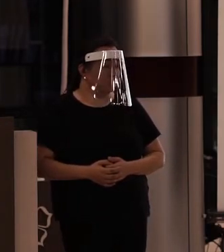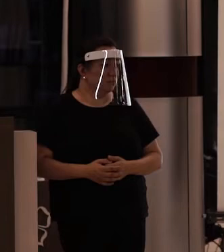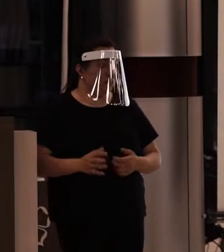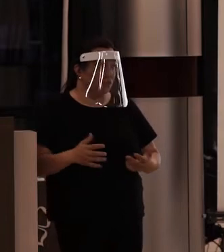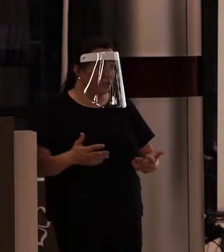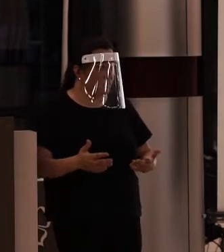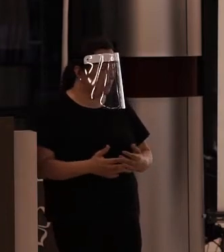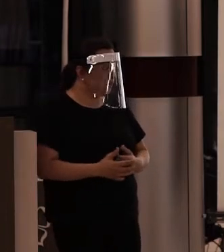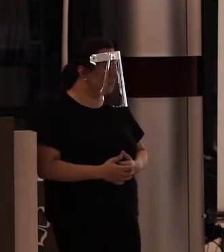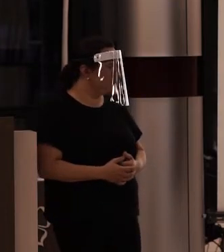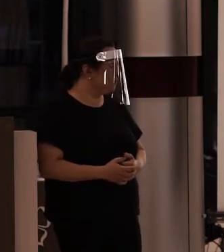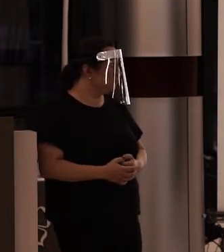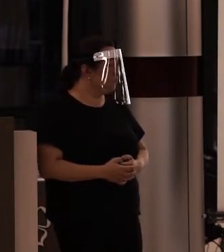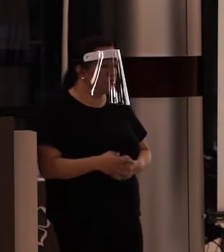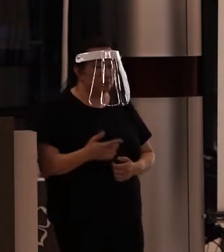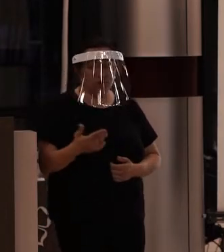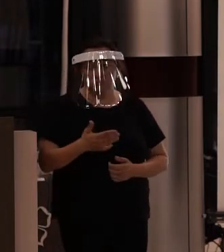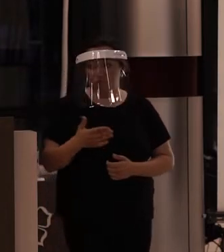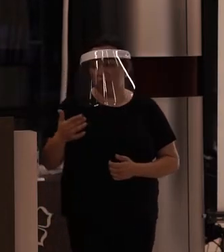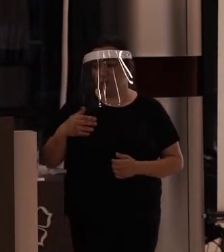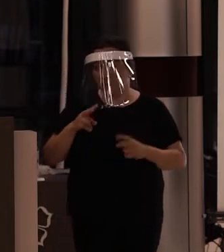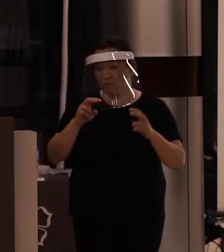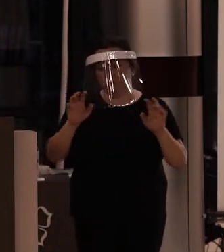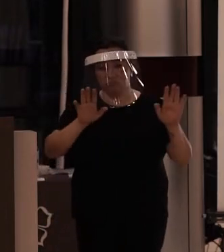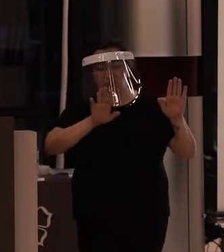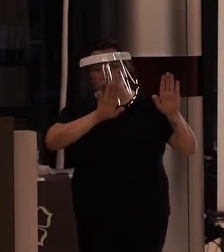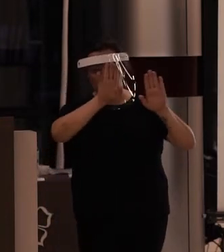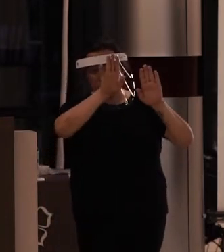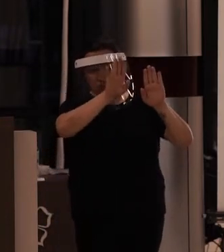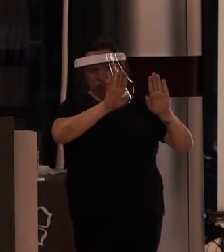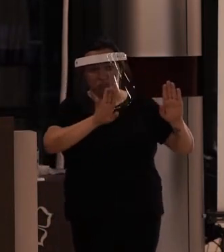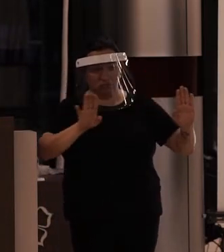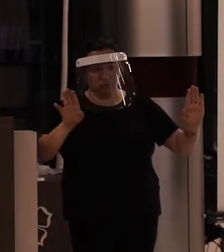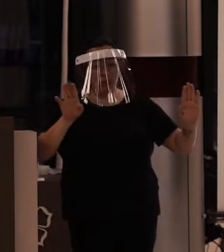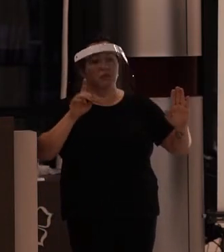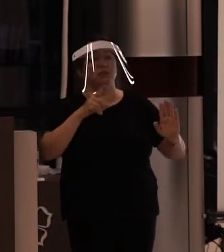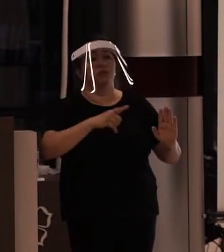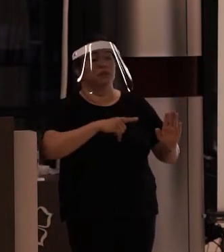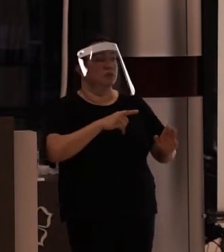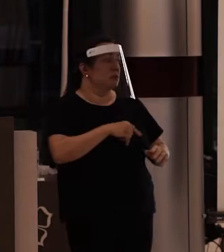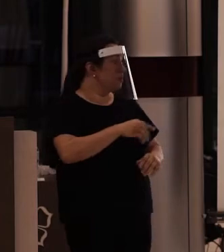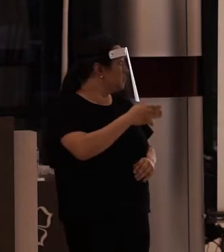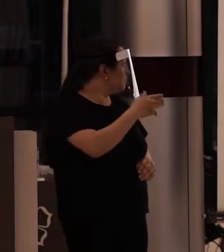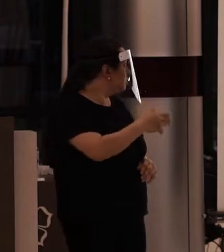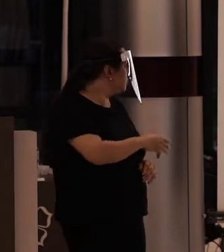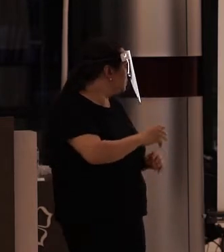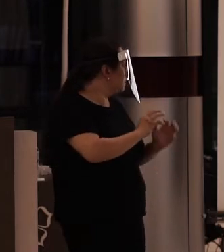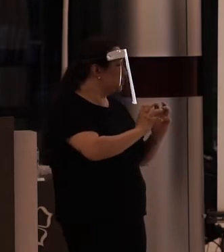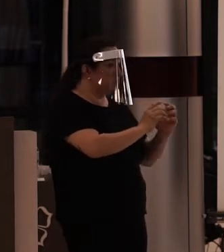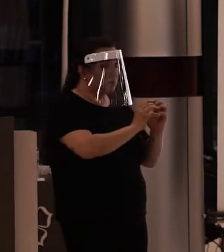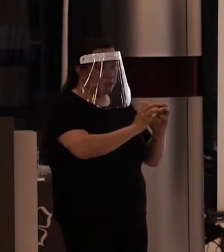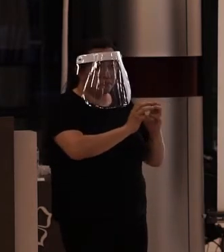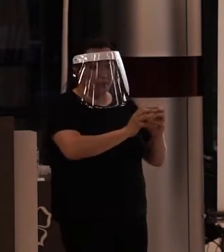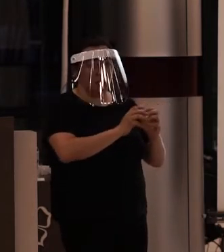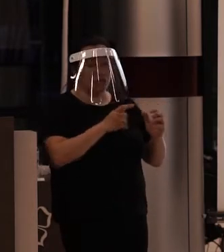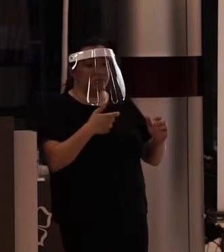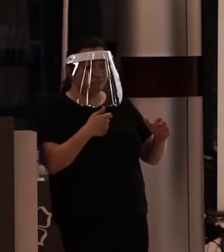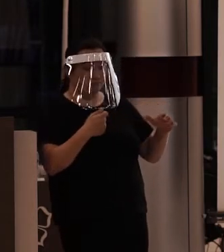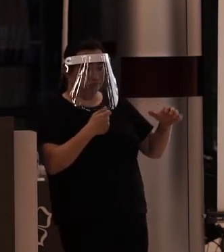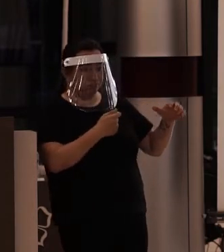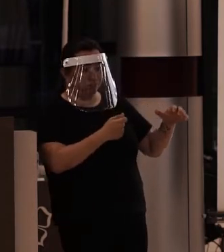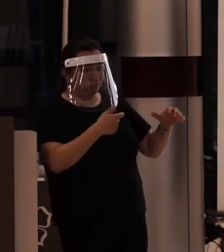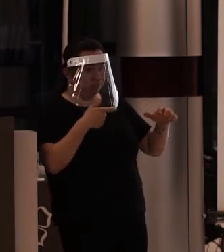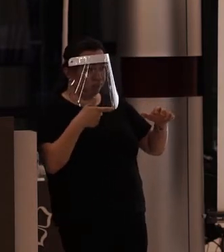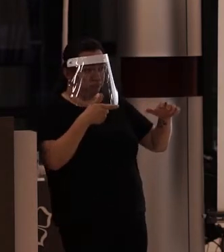Então, para o nosso caso de painéis, nós temos esses componentes com essas emissividades.